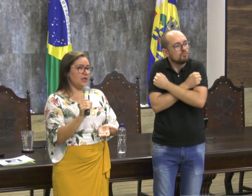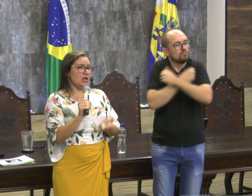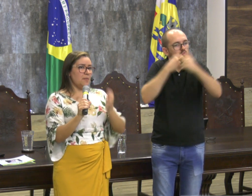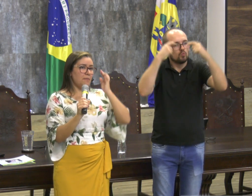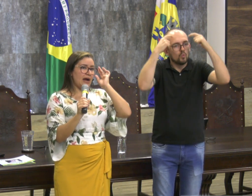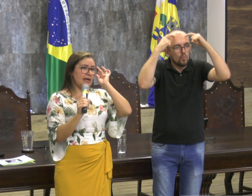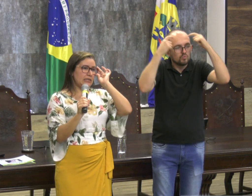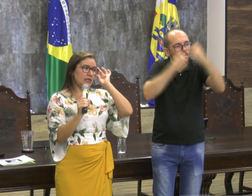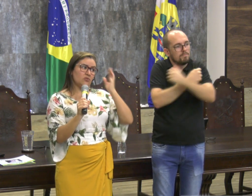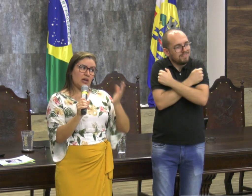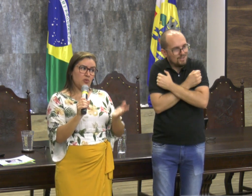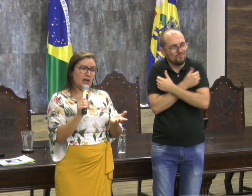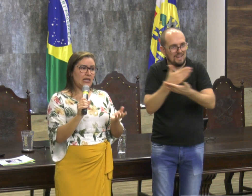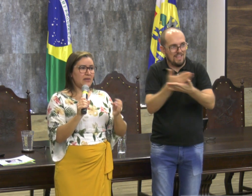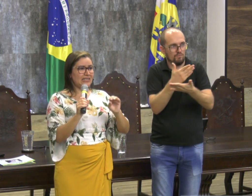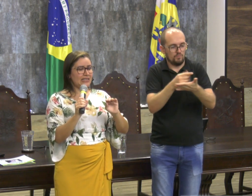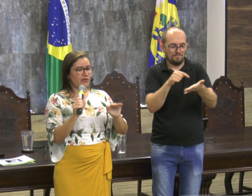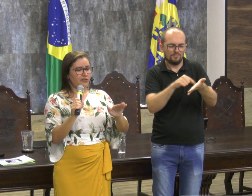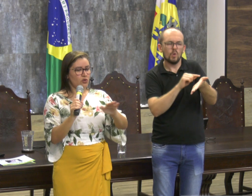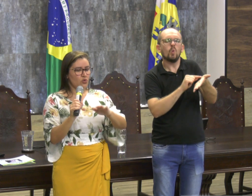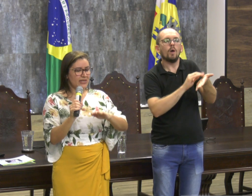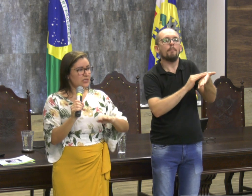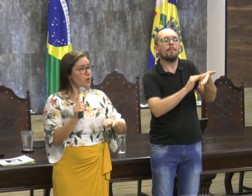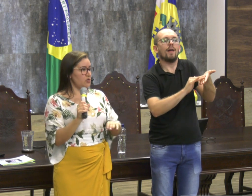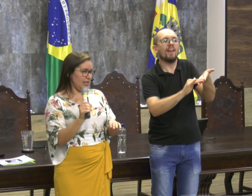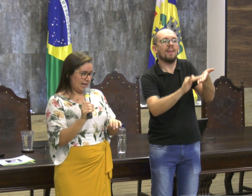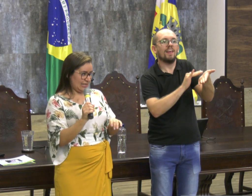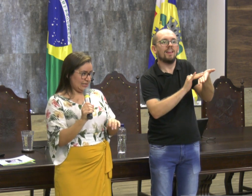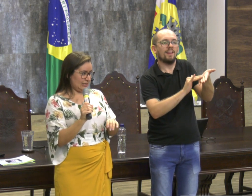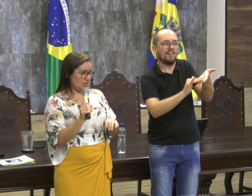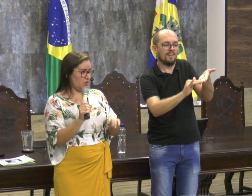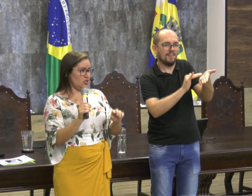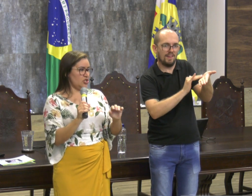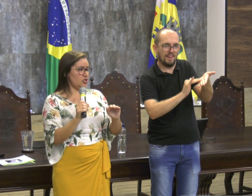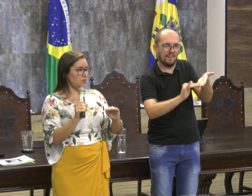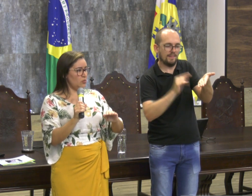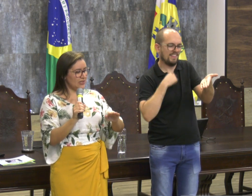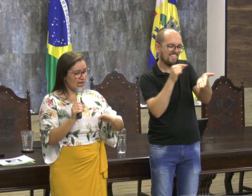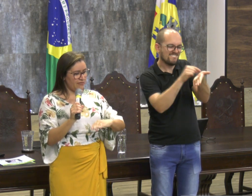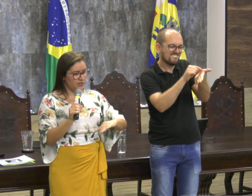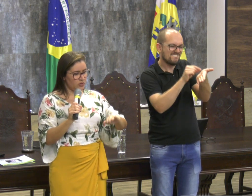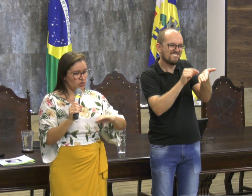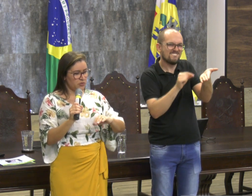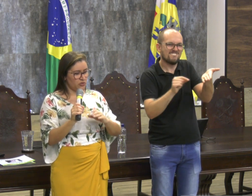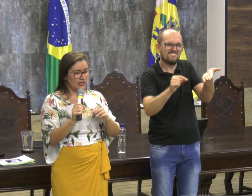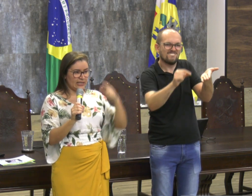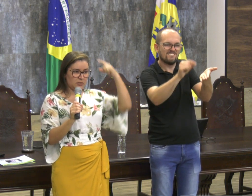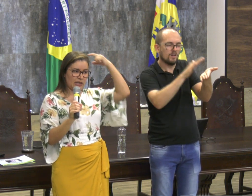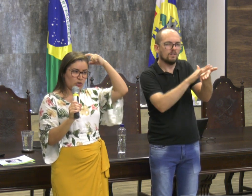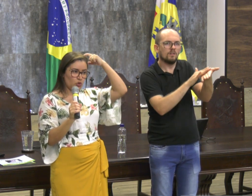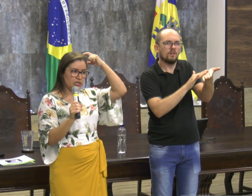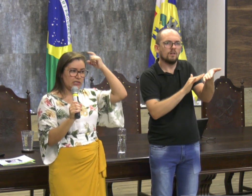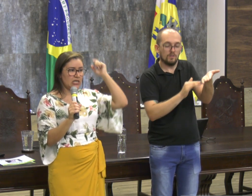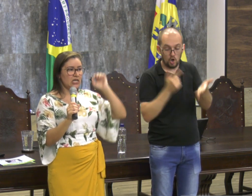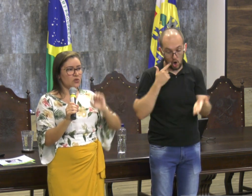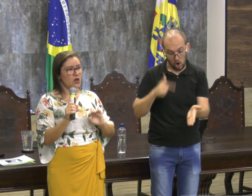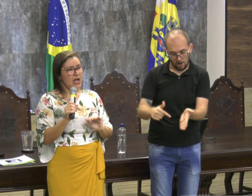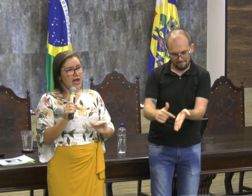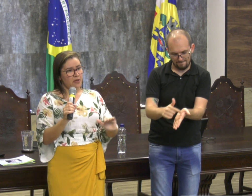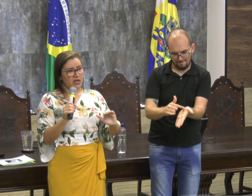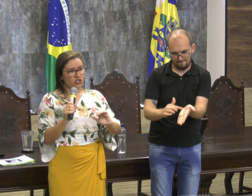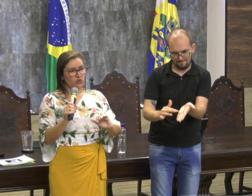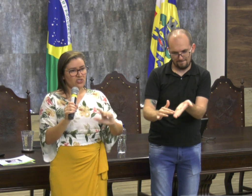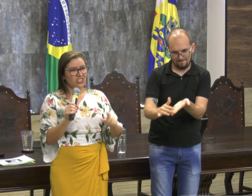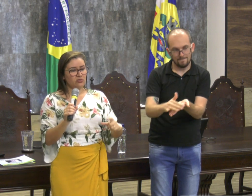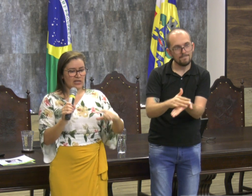braille, mas ele não sabe o braille, mas ele tem figuras pontilhadas. Então, a gente mostrava as figuras pontilhadas para ele do ursinho,